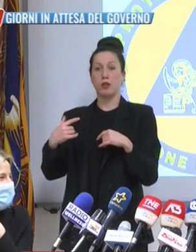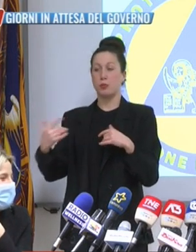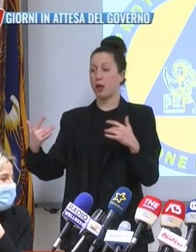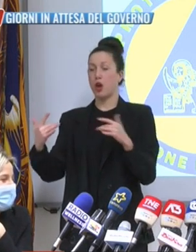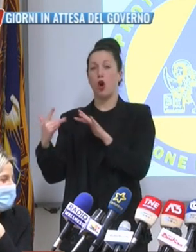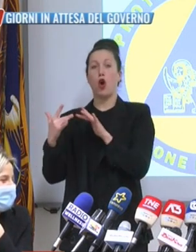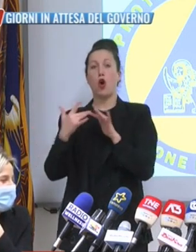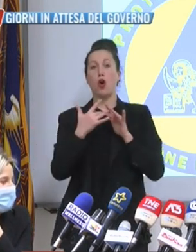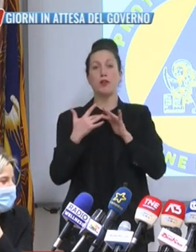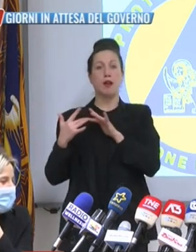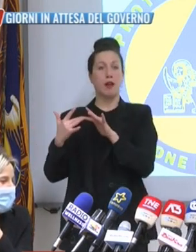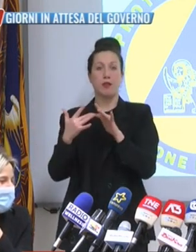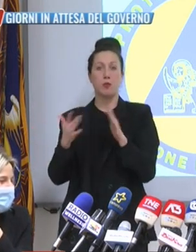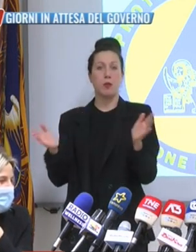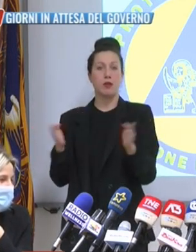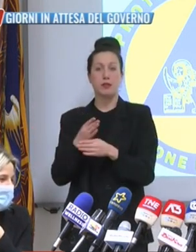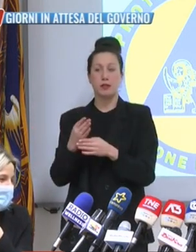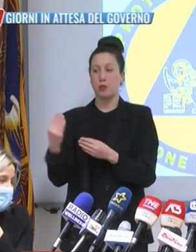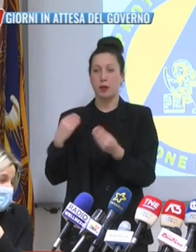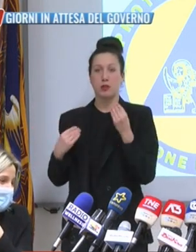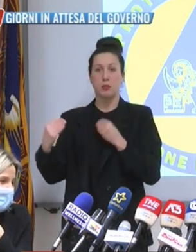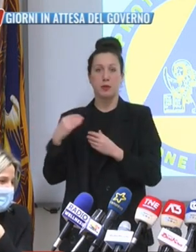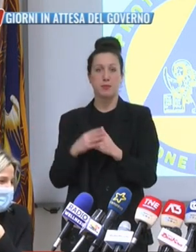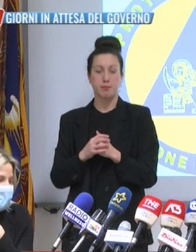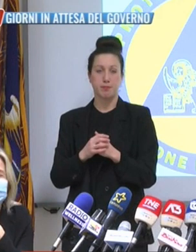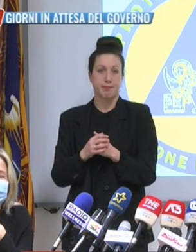Questo sì, anche e soprattutto pensate con le nuove diagnostiche, cioè...